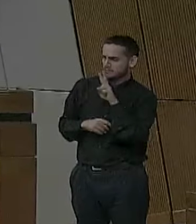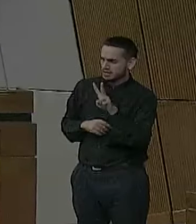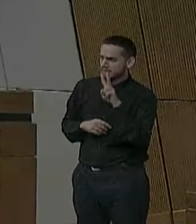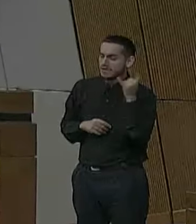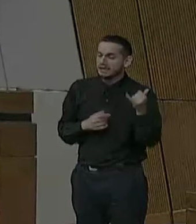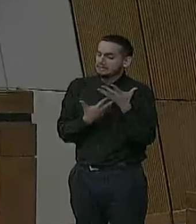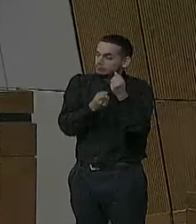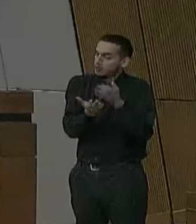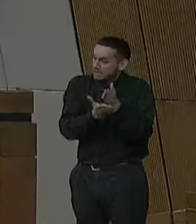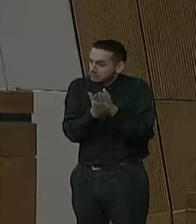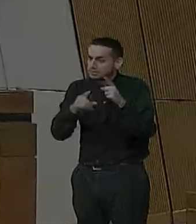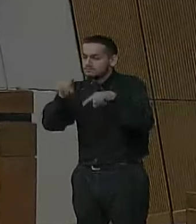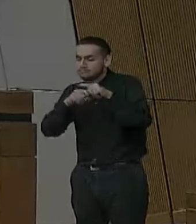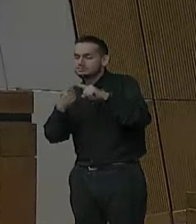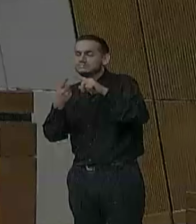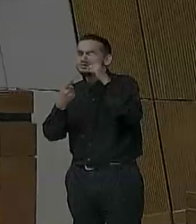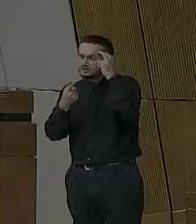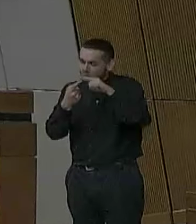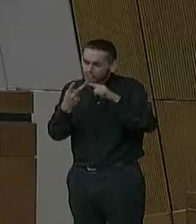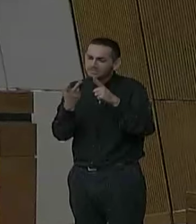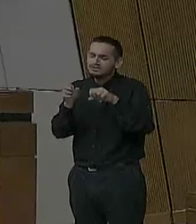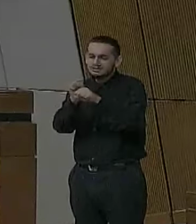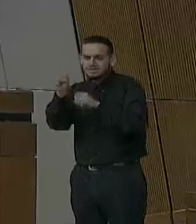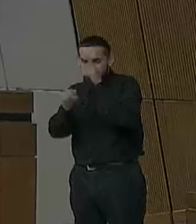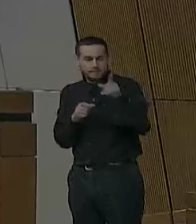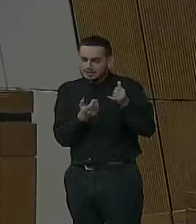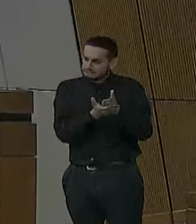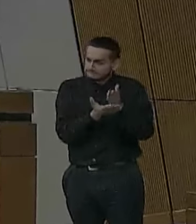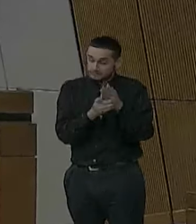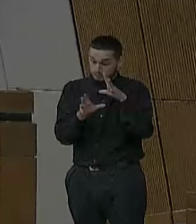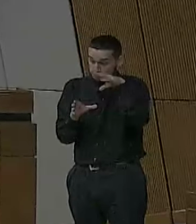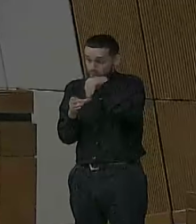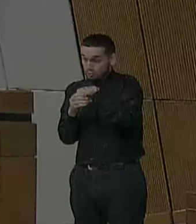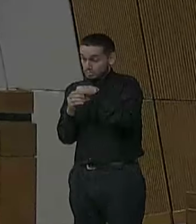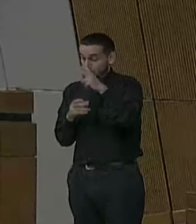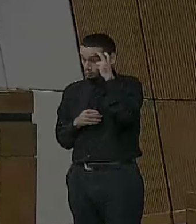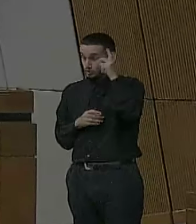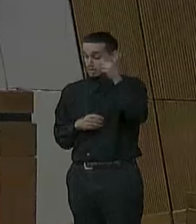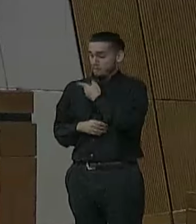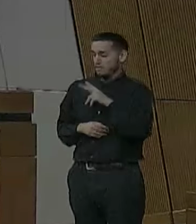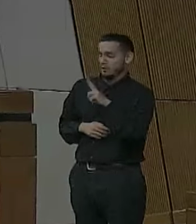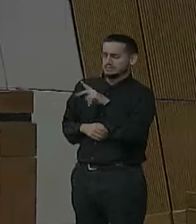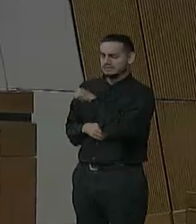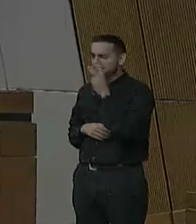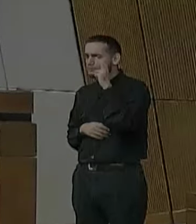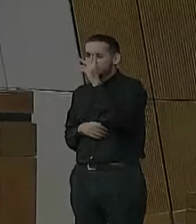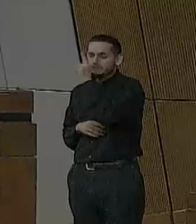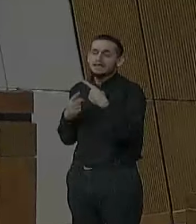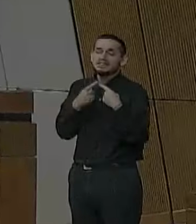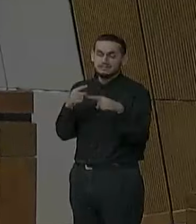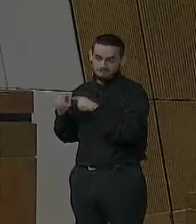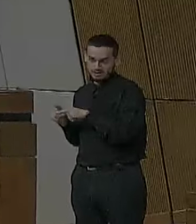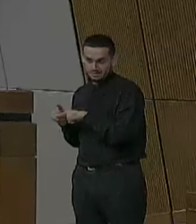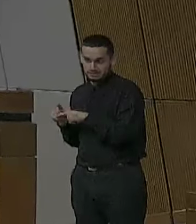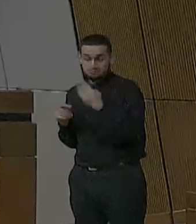aporte al Estado como tal, desde el lado de la psicología, y también su crecimiento como persona. Ella tiene un